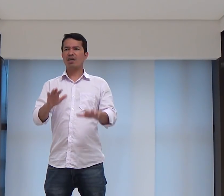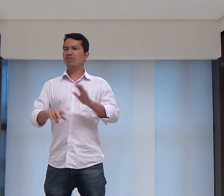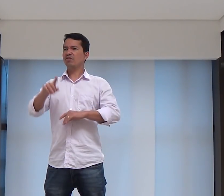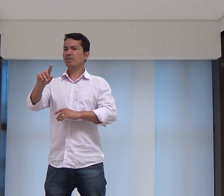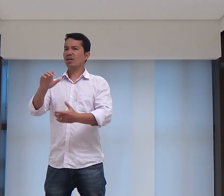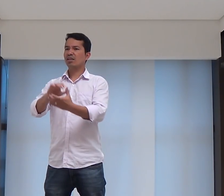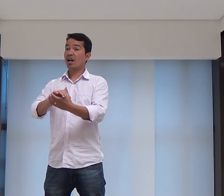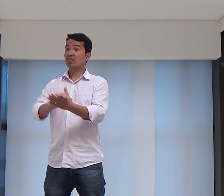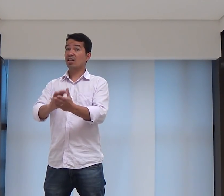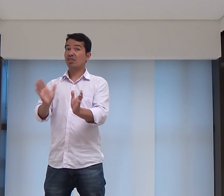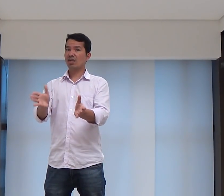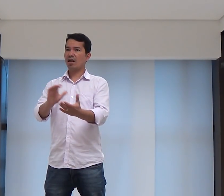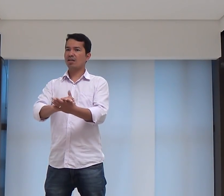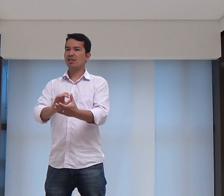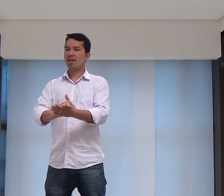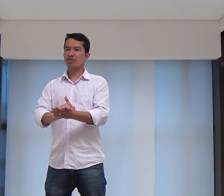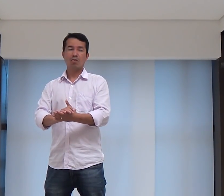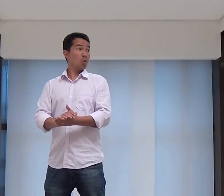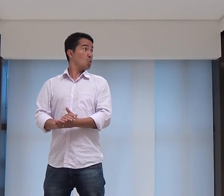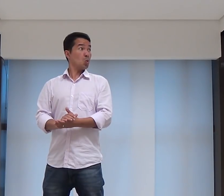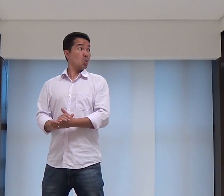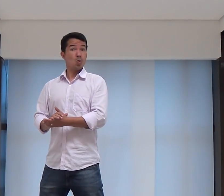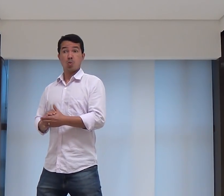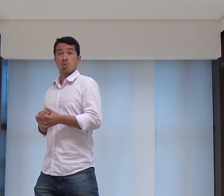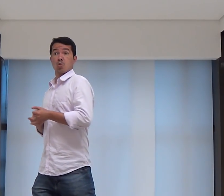né? Ou você já é casado há tanto tempo,